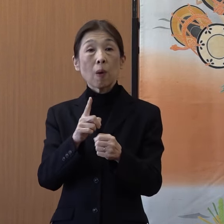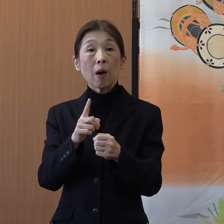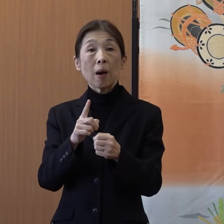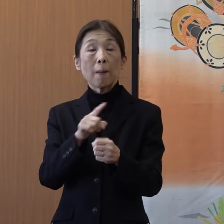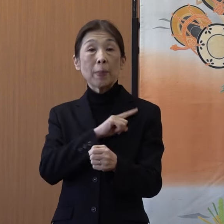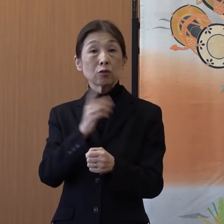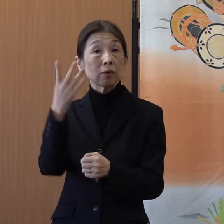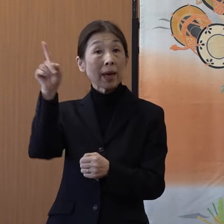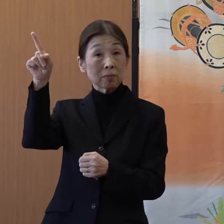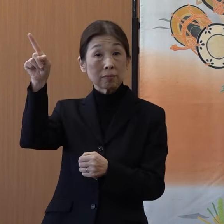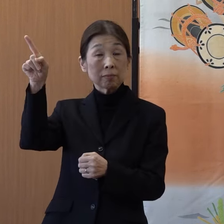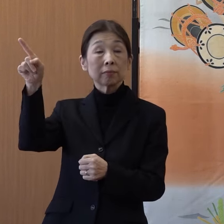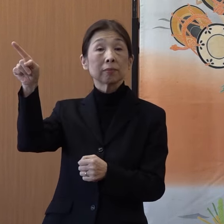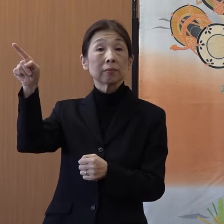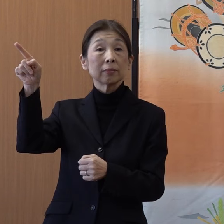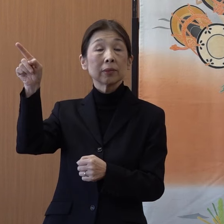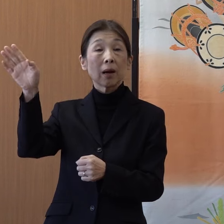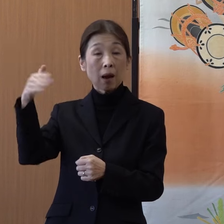から